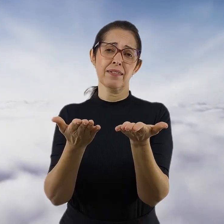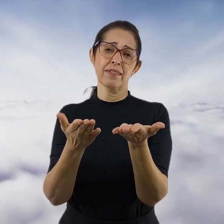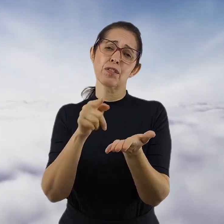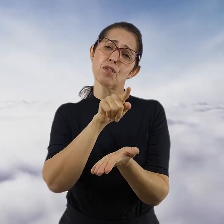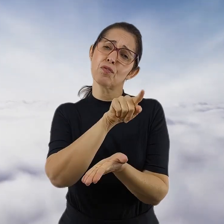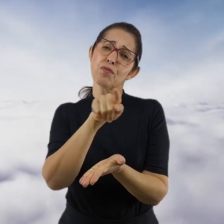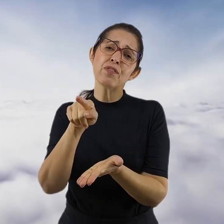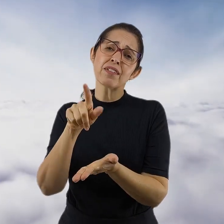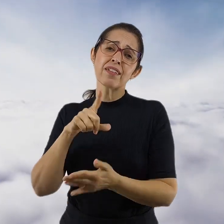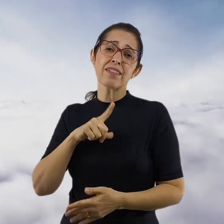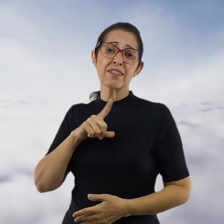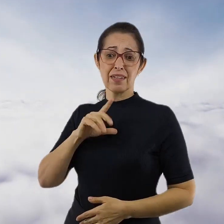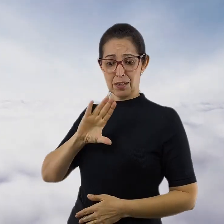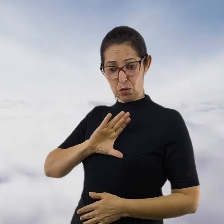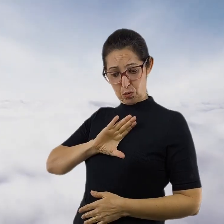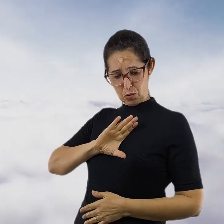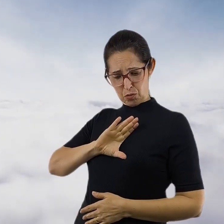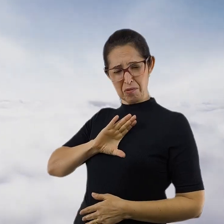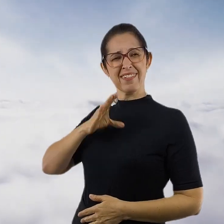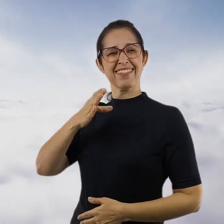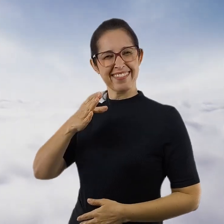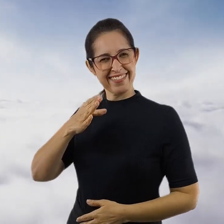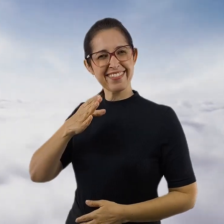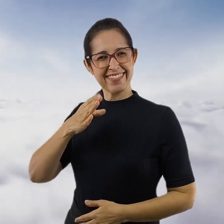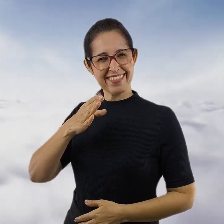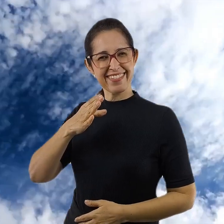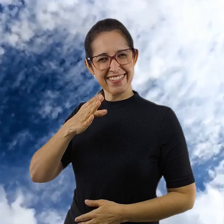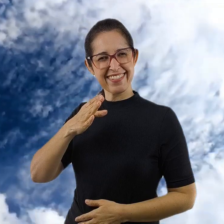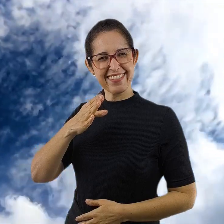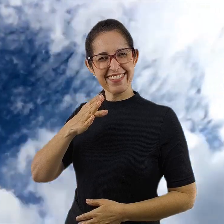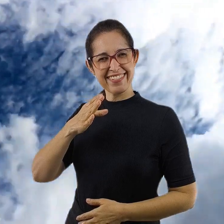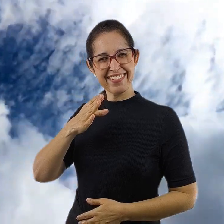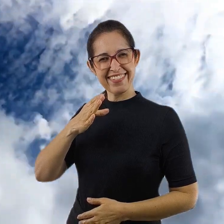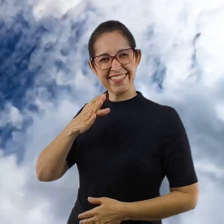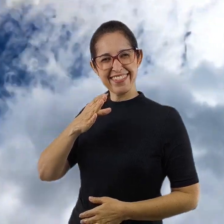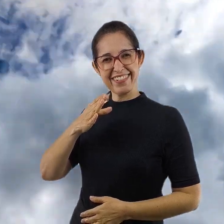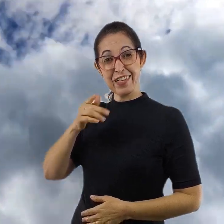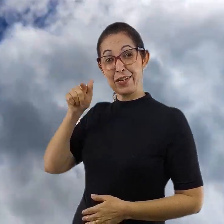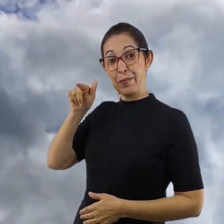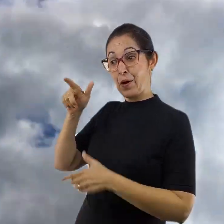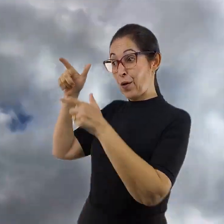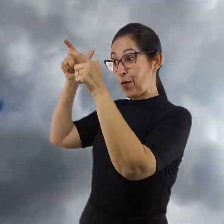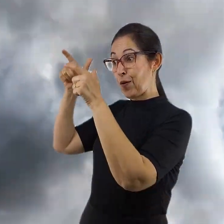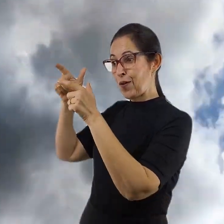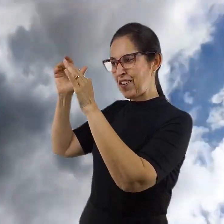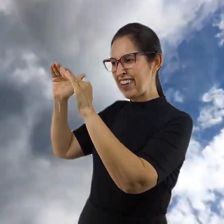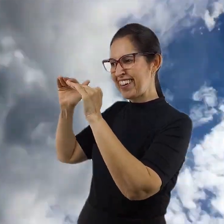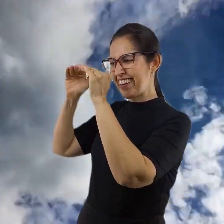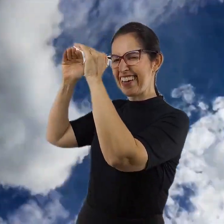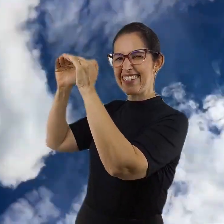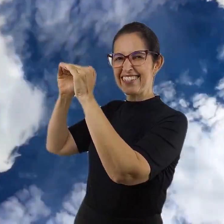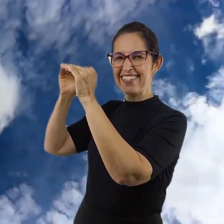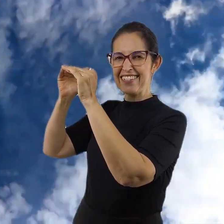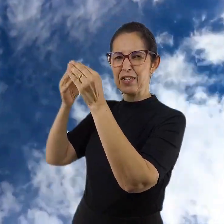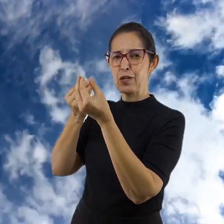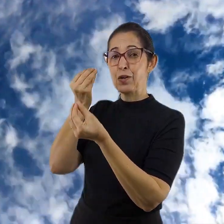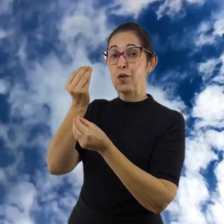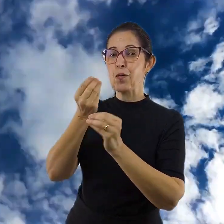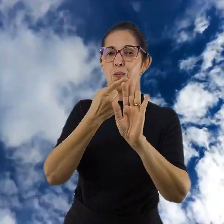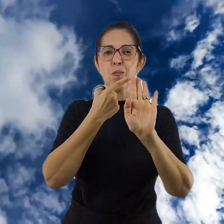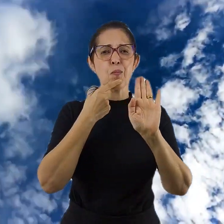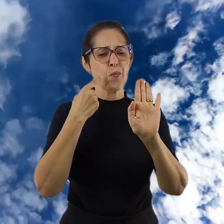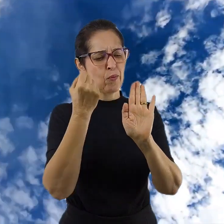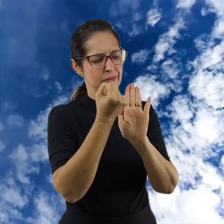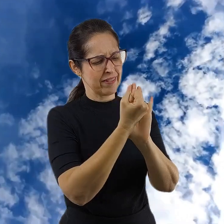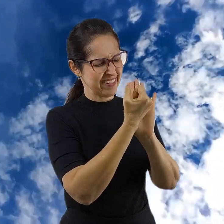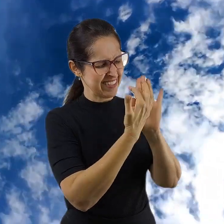Tendo, pois, irmãos, ousadia para entrar no santuário pelo sangue de Jesus.